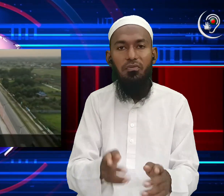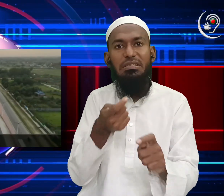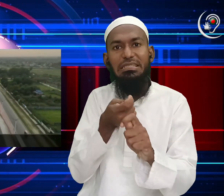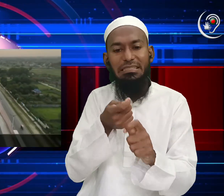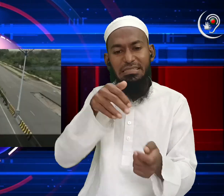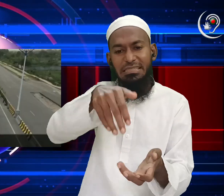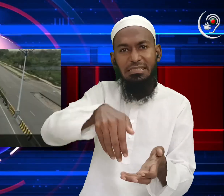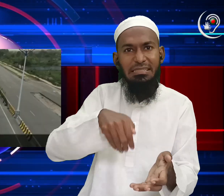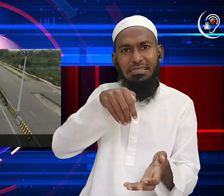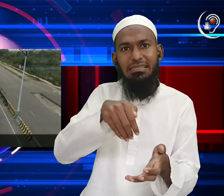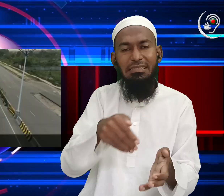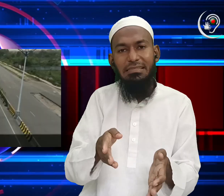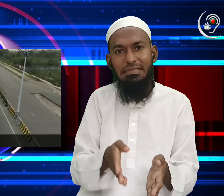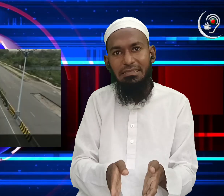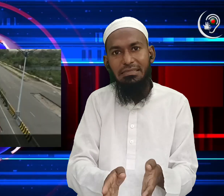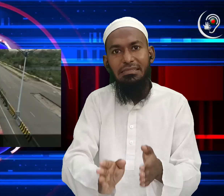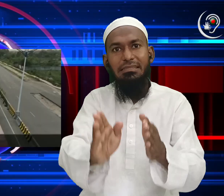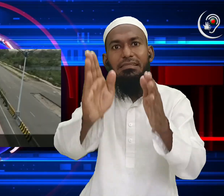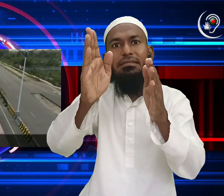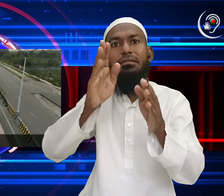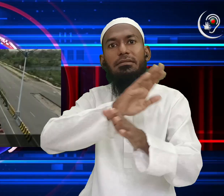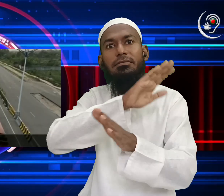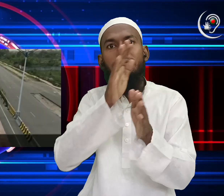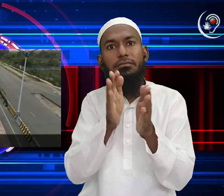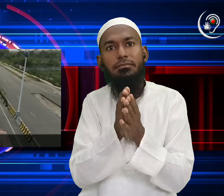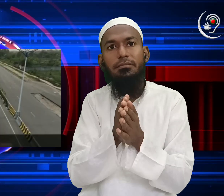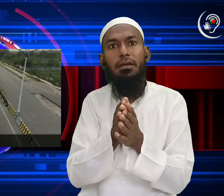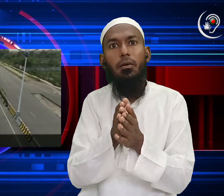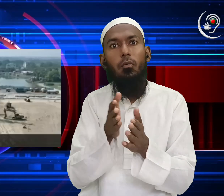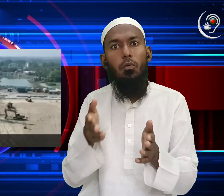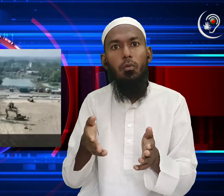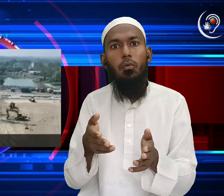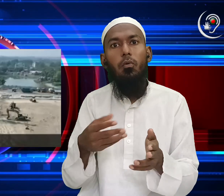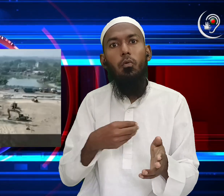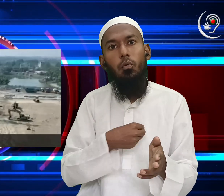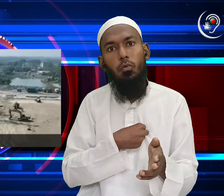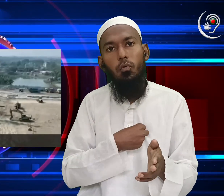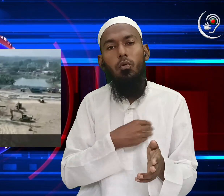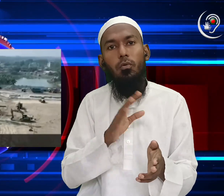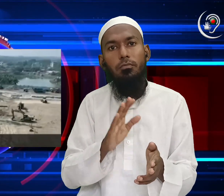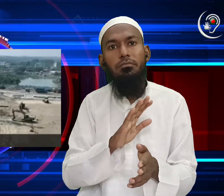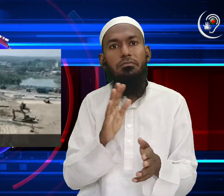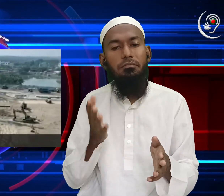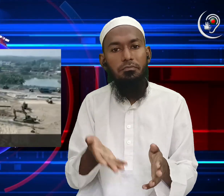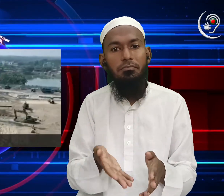পথে সমন্বয়হীনতায় আবারও সইতে হবে উন্নয়ন যন্ত্রণা।